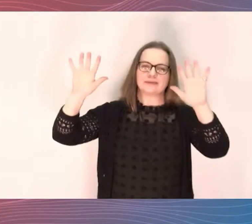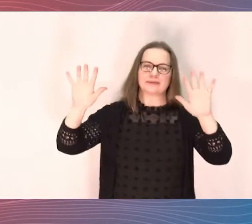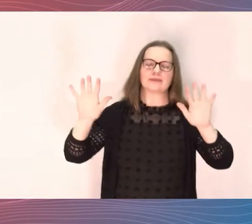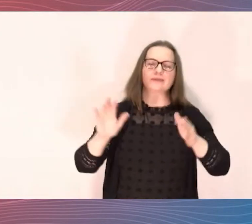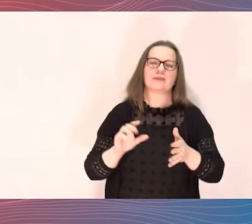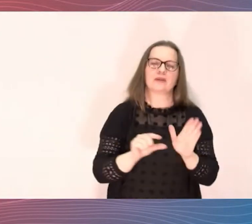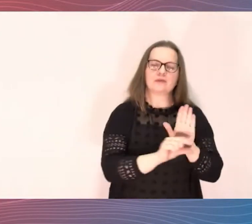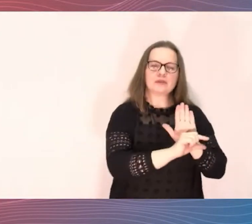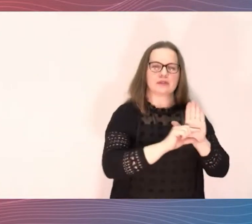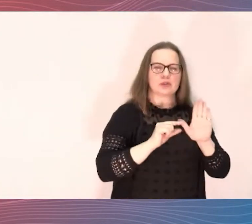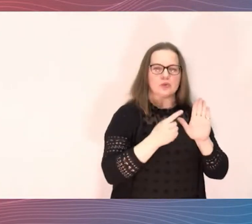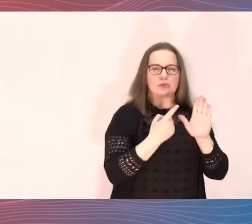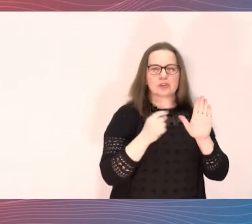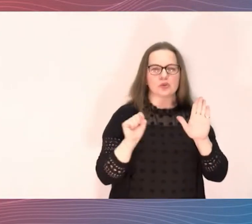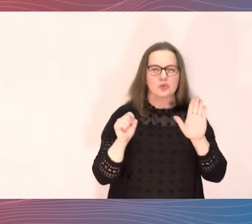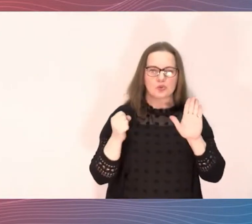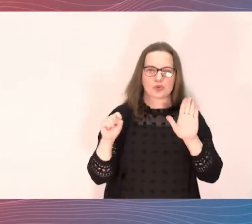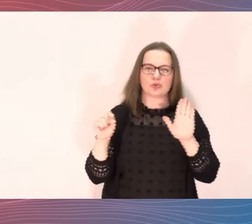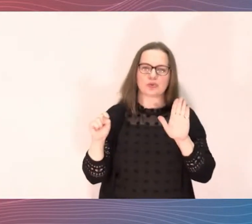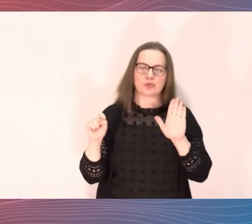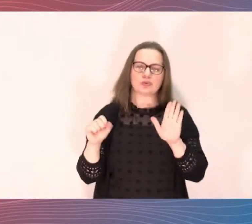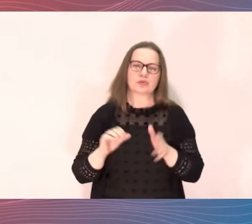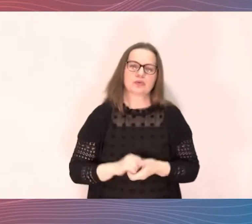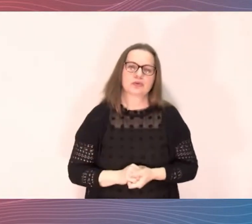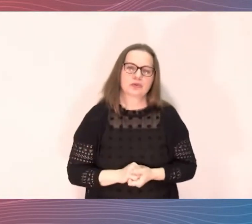Versículo 18.